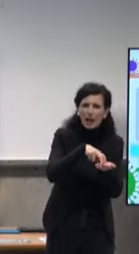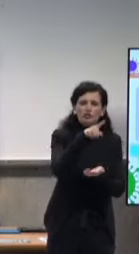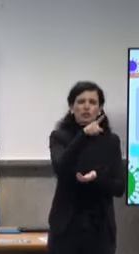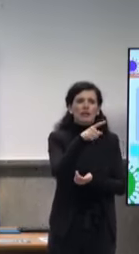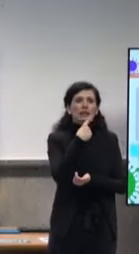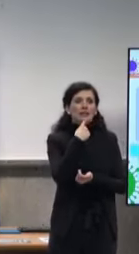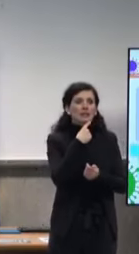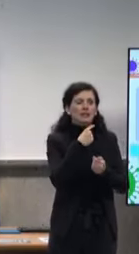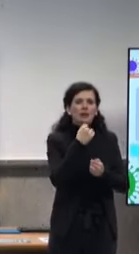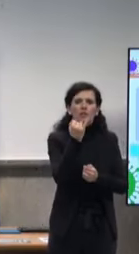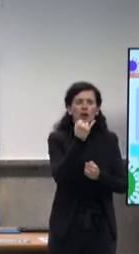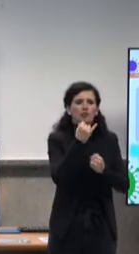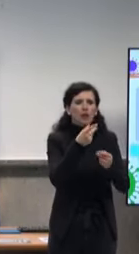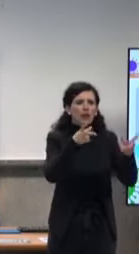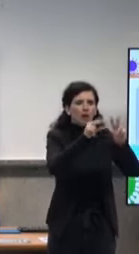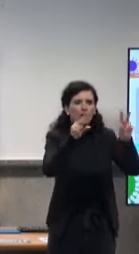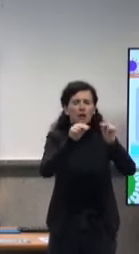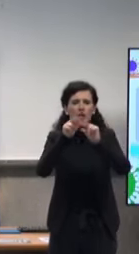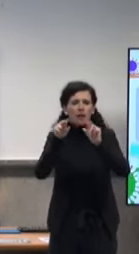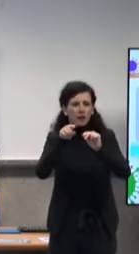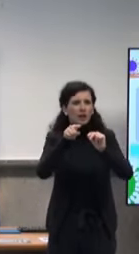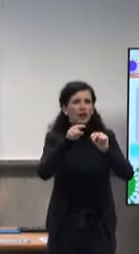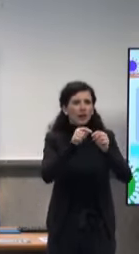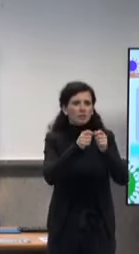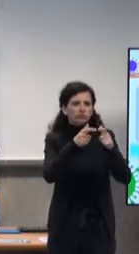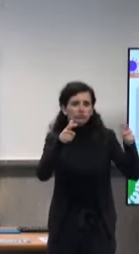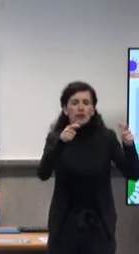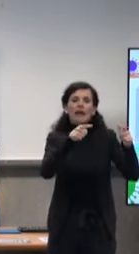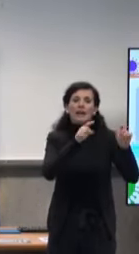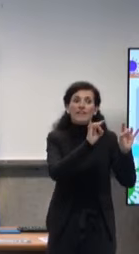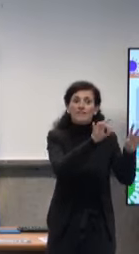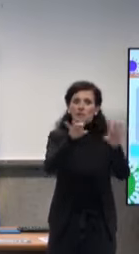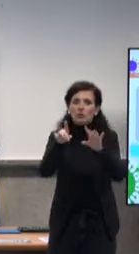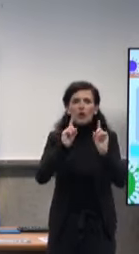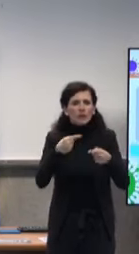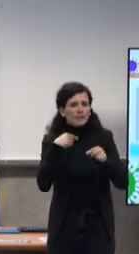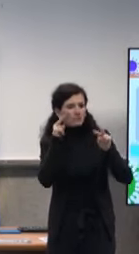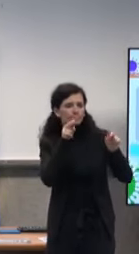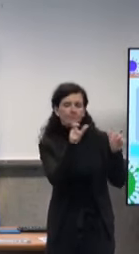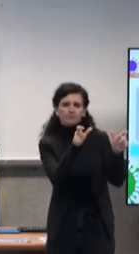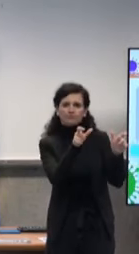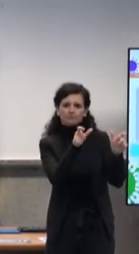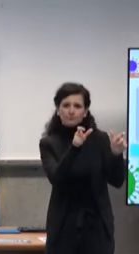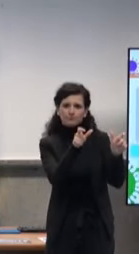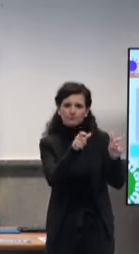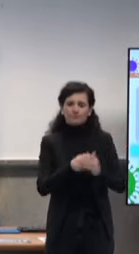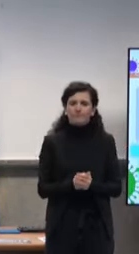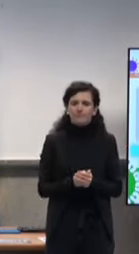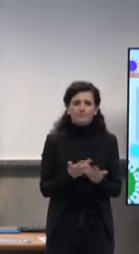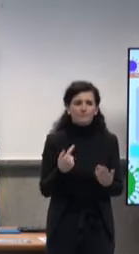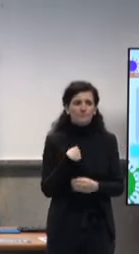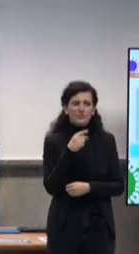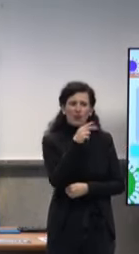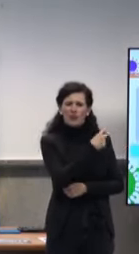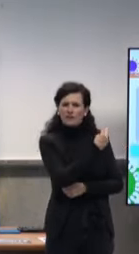dell'infezione vengano tenuti strettissimamente sotto controllo così da non diffondersi vedo che l'ufficio stampa mi guarda male